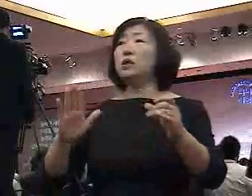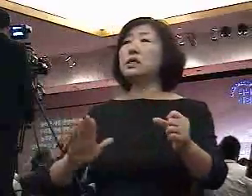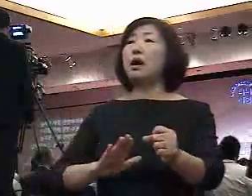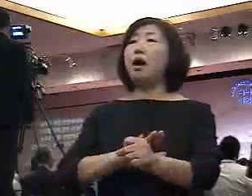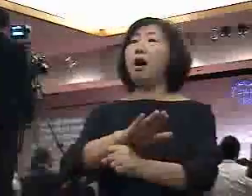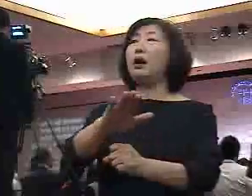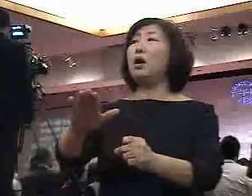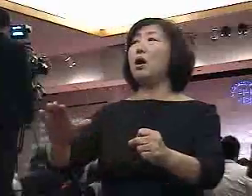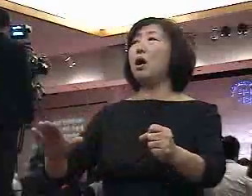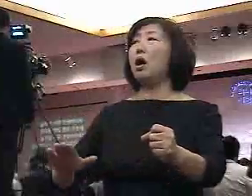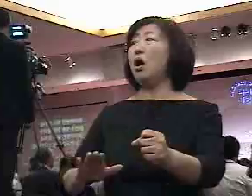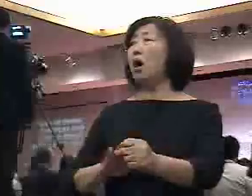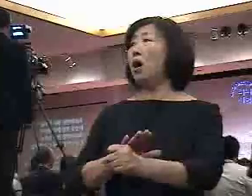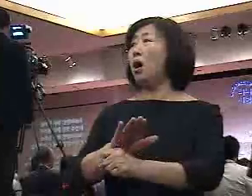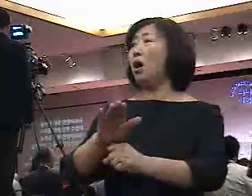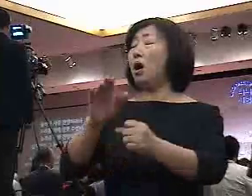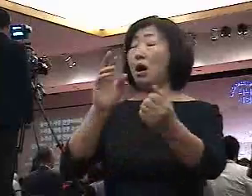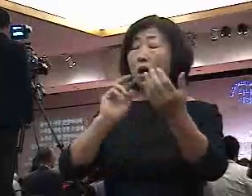놀라운